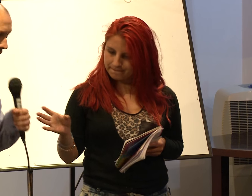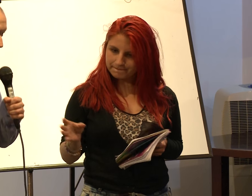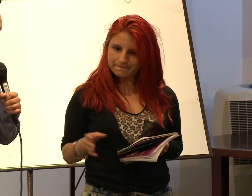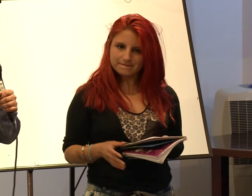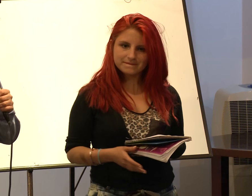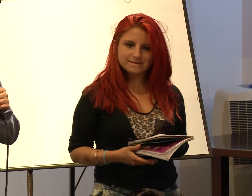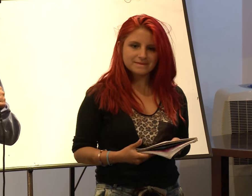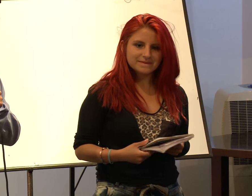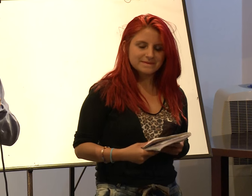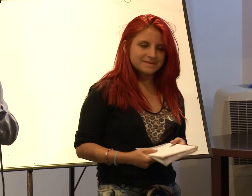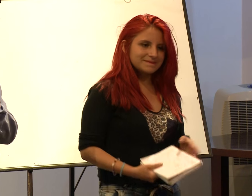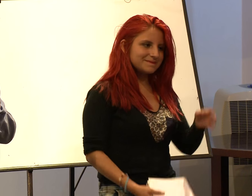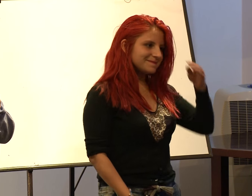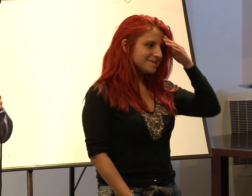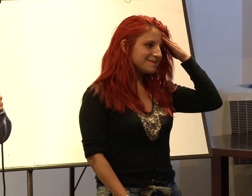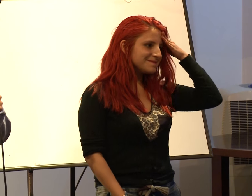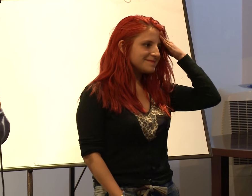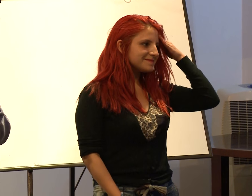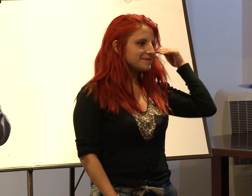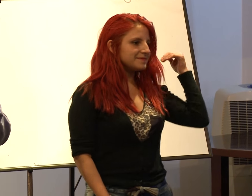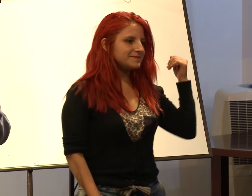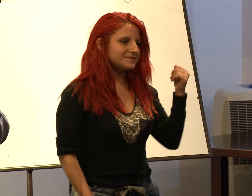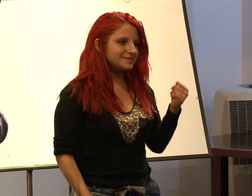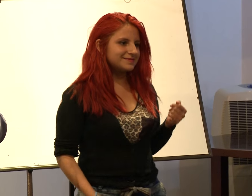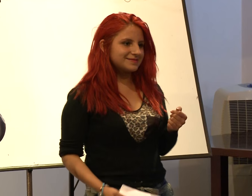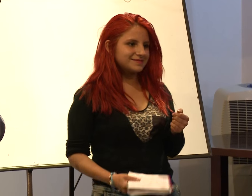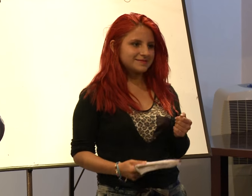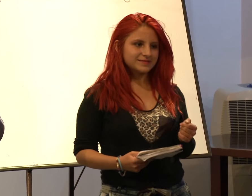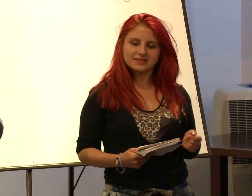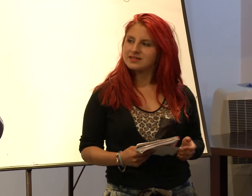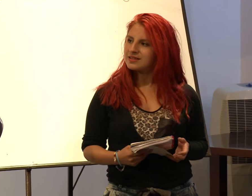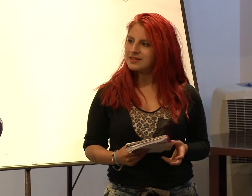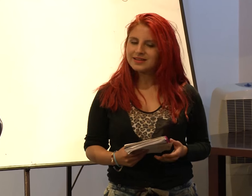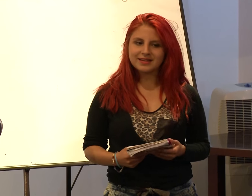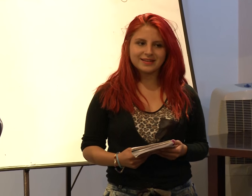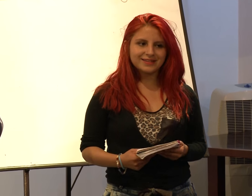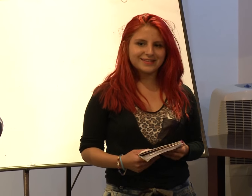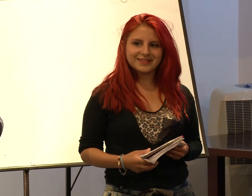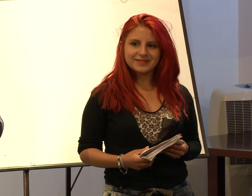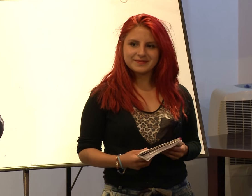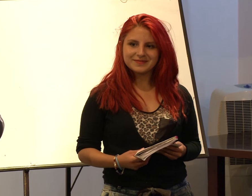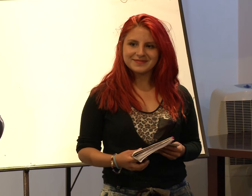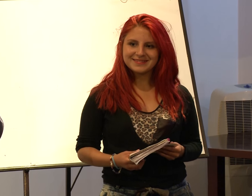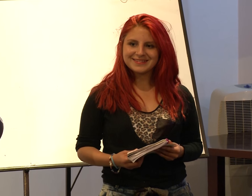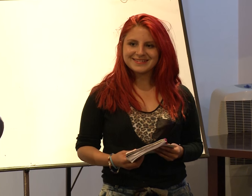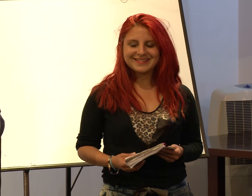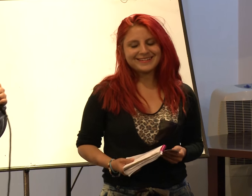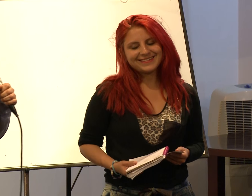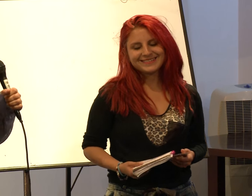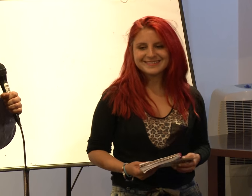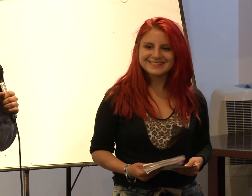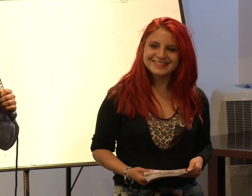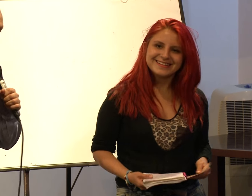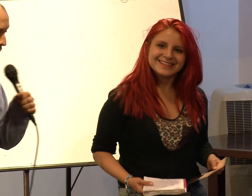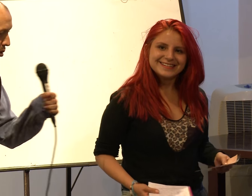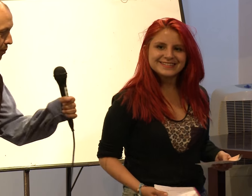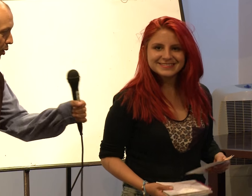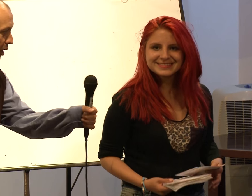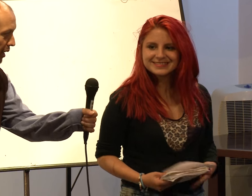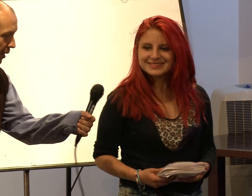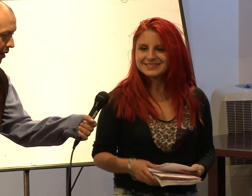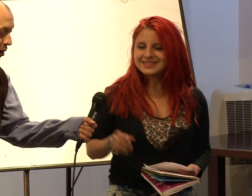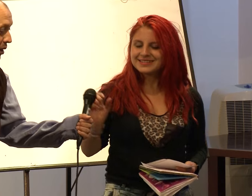¿se hacen a la imagen visual de lo que nos acaban de escribir? O sea, ¿me queda clarísimo cómo es? No, a mí me queda claro. Bien, para allá